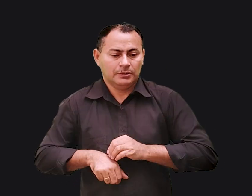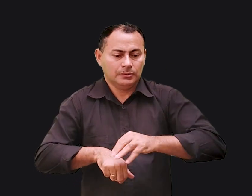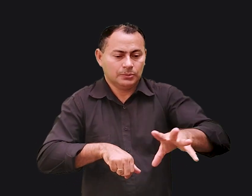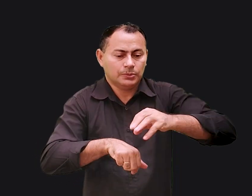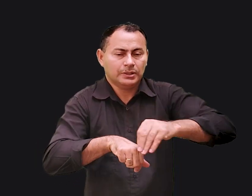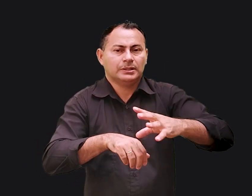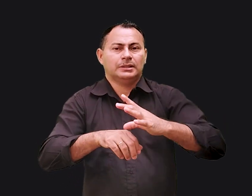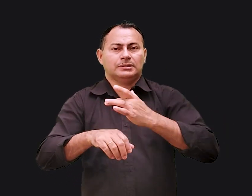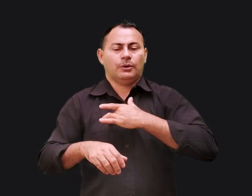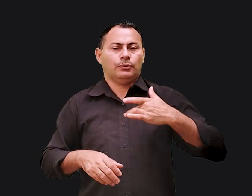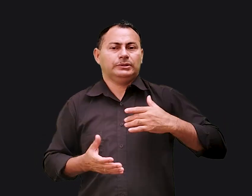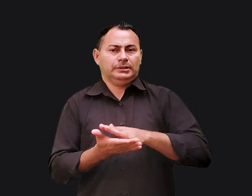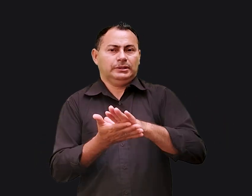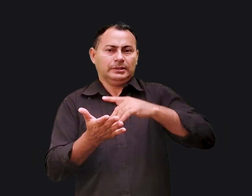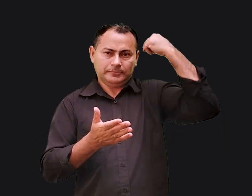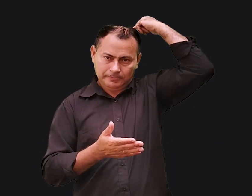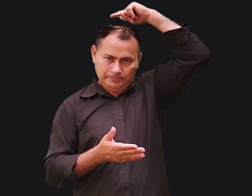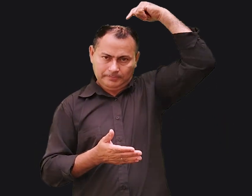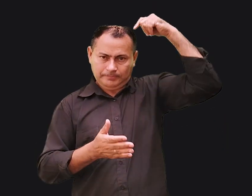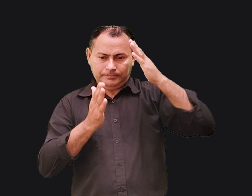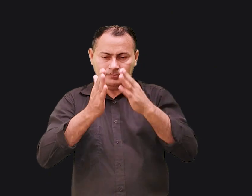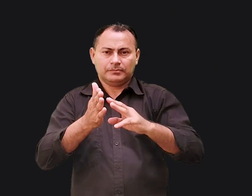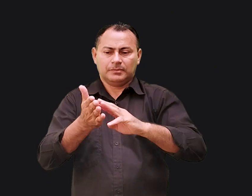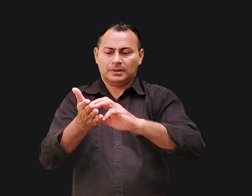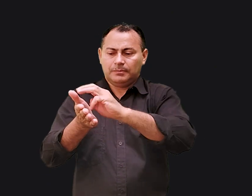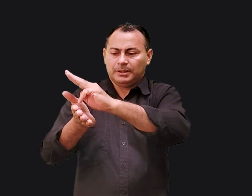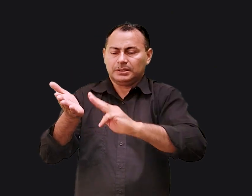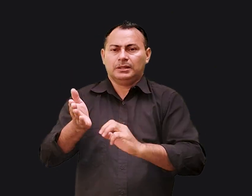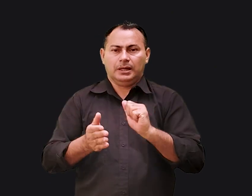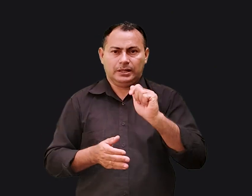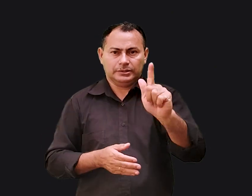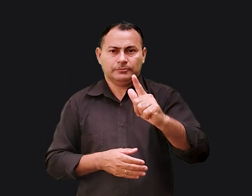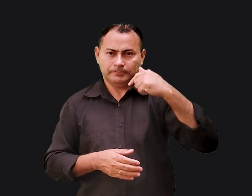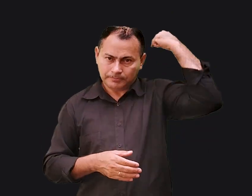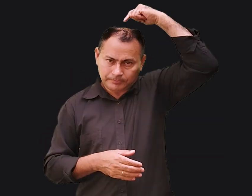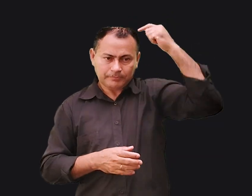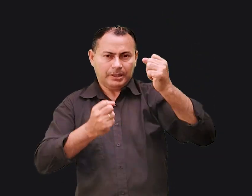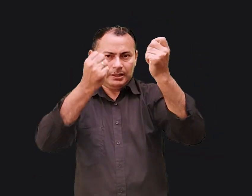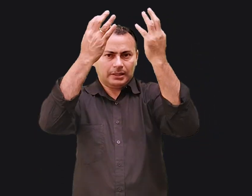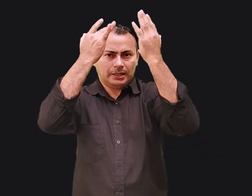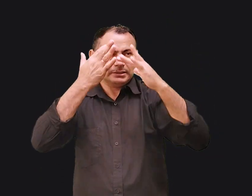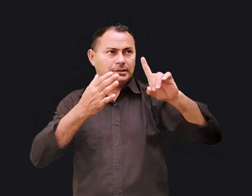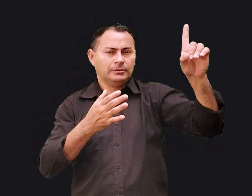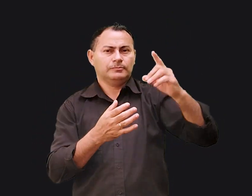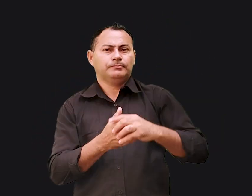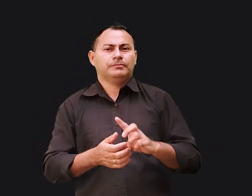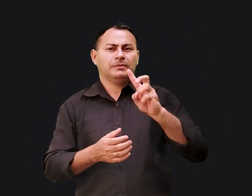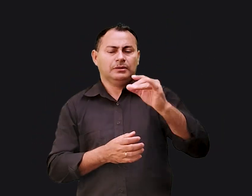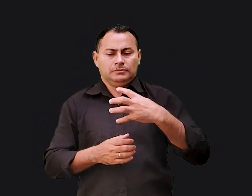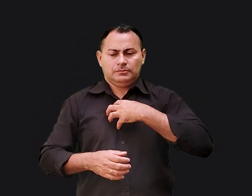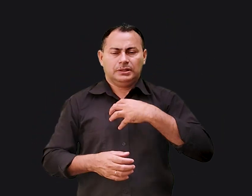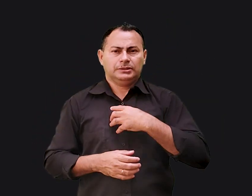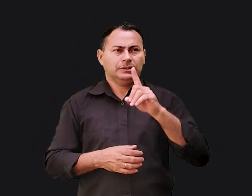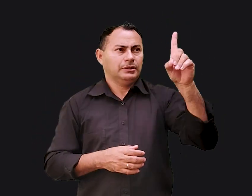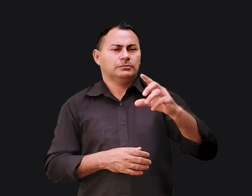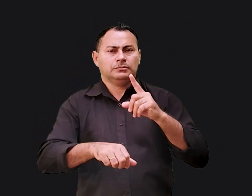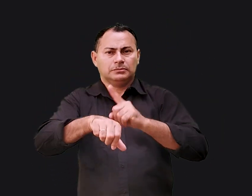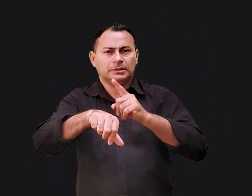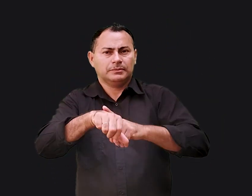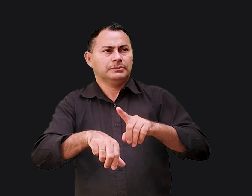nem santidade. Essa é a essência da mensagem de Ageu. A santidade vem pela graça de Deus, ela vem à maneira de Deus e no tempo